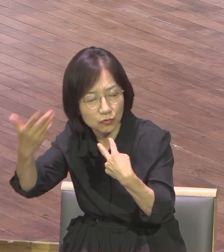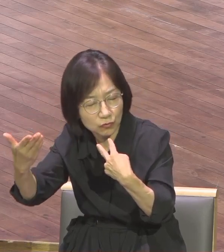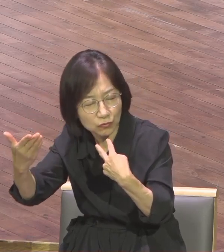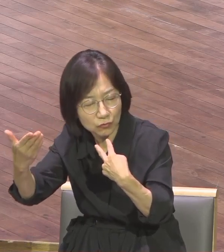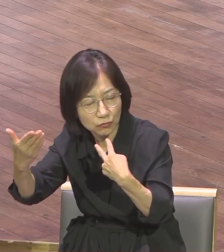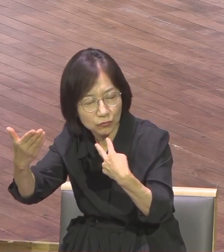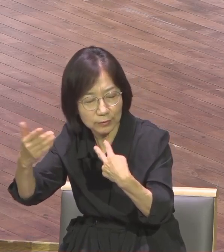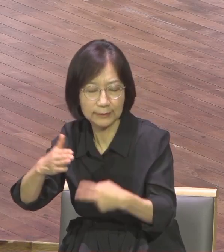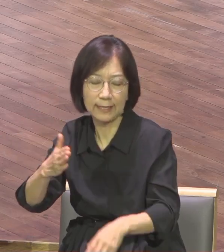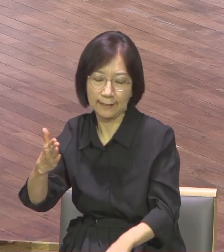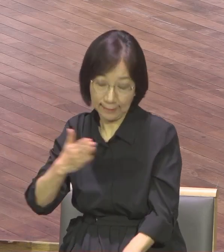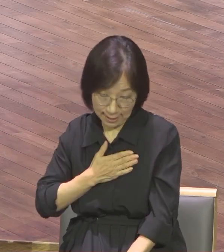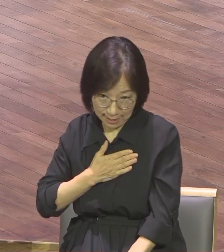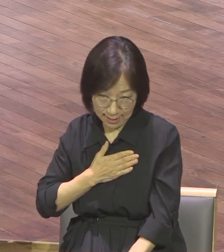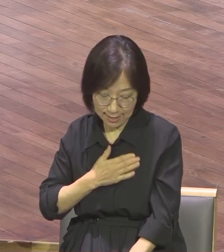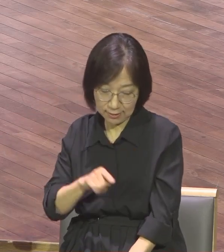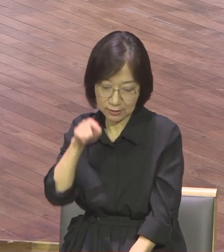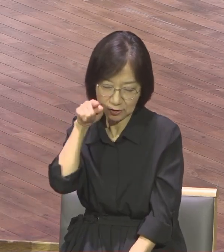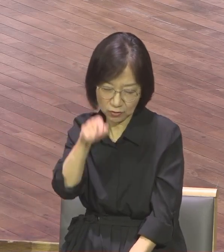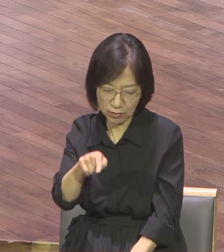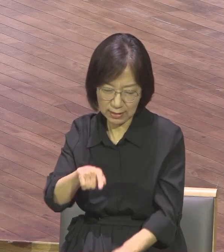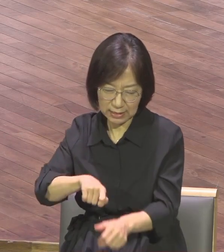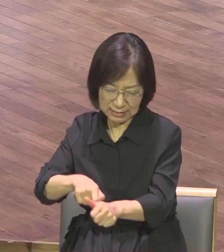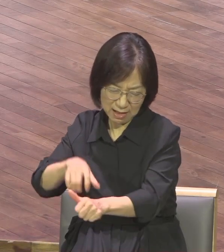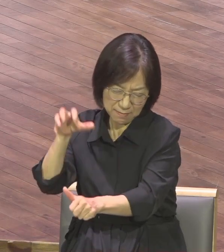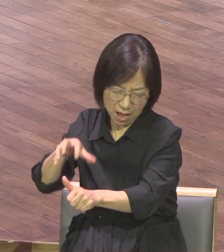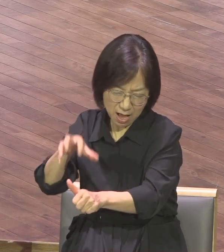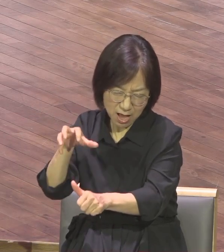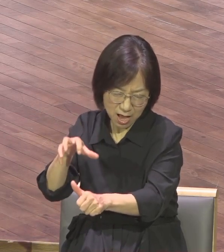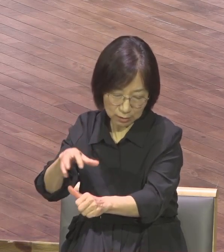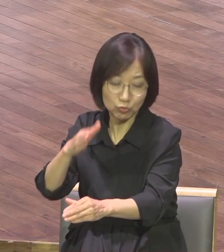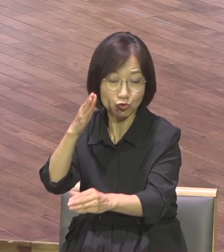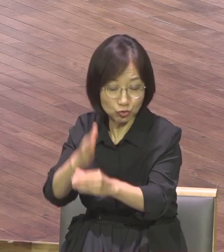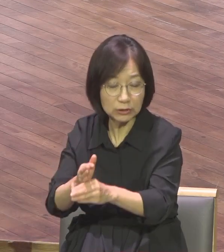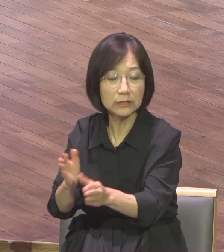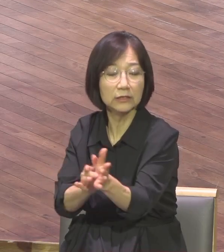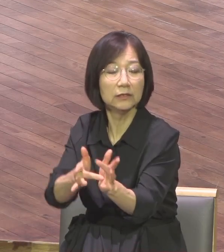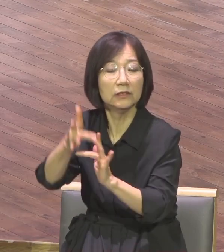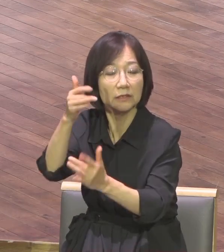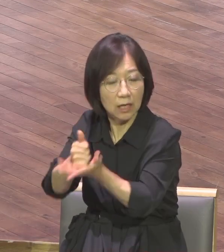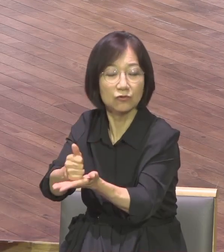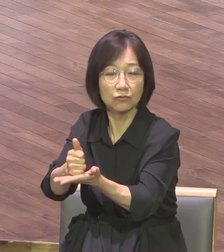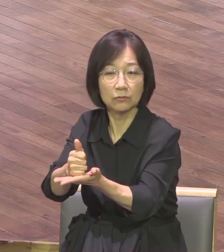답변하십니다. 나는 너가 박해하는 예수다.